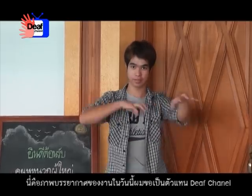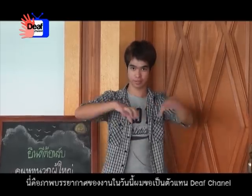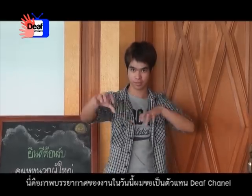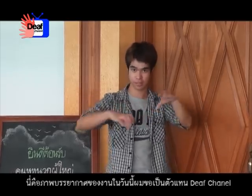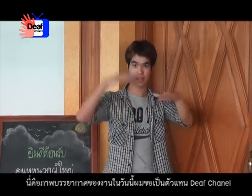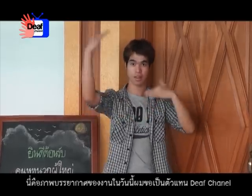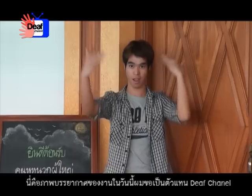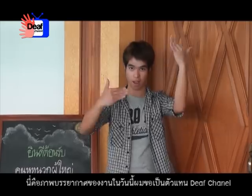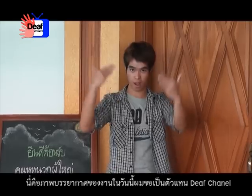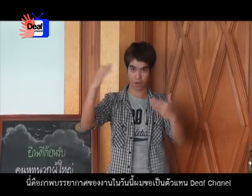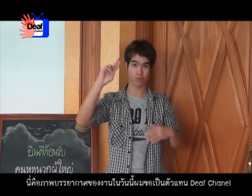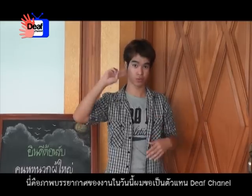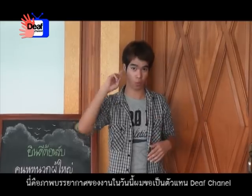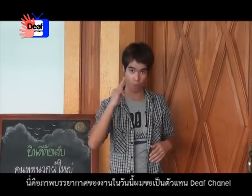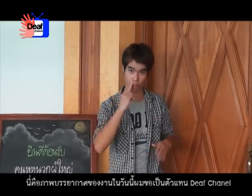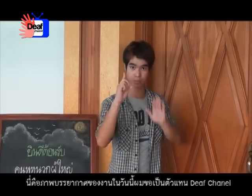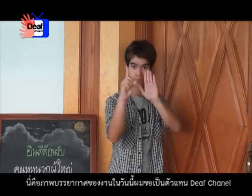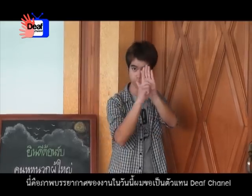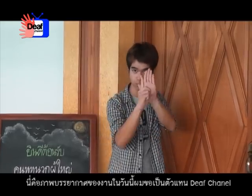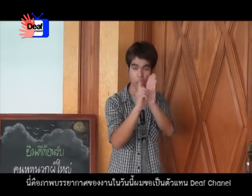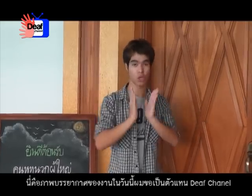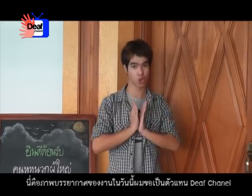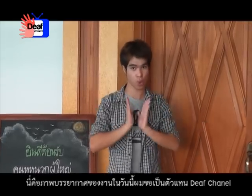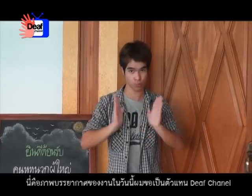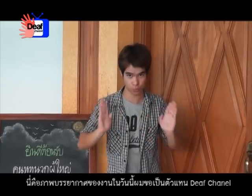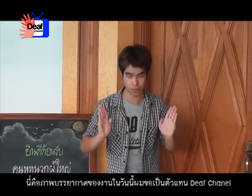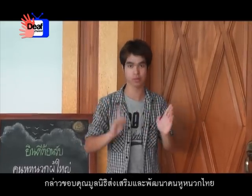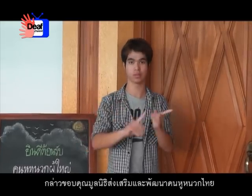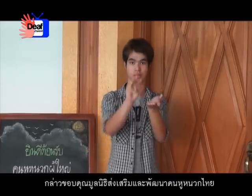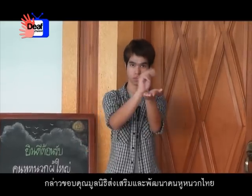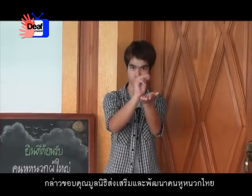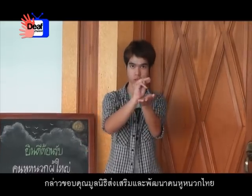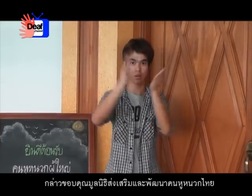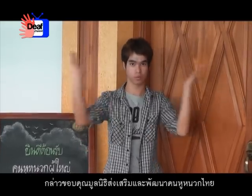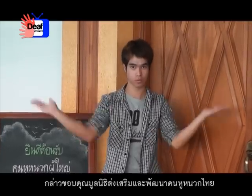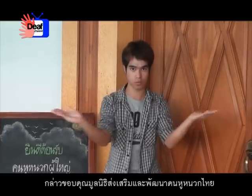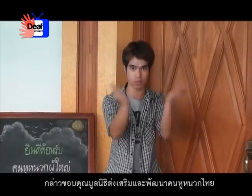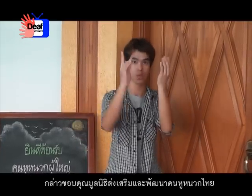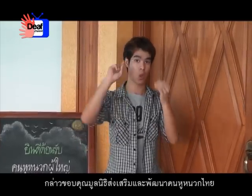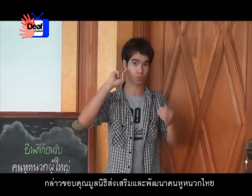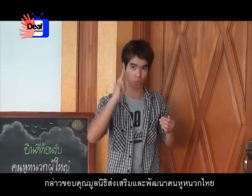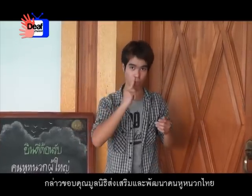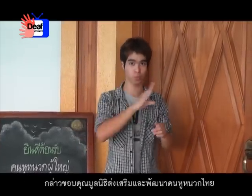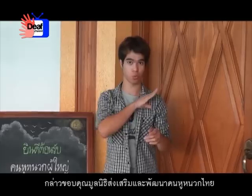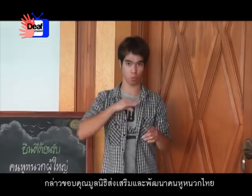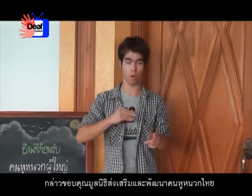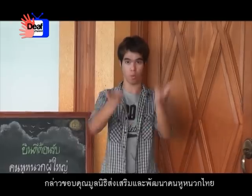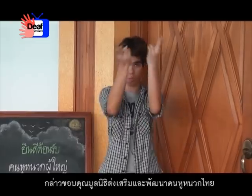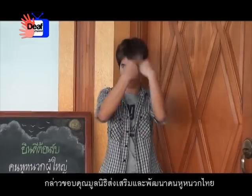และนี่ก็คือภาพบรรยากาศโดยรวมนะครับของงานในวันนี้นะครับผมขอเป็นตัวแทน Deaf Channel กล่าวขอบคุณมูลนิธิส่งเสริมและพัฒน